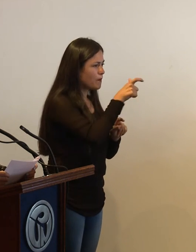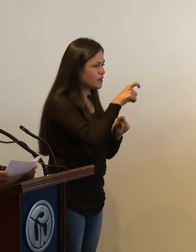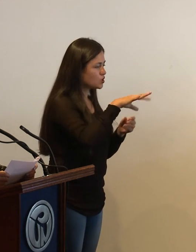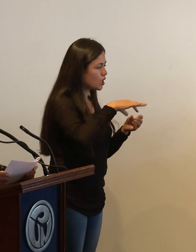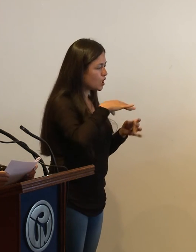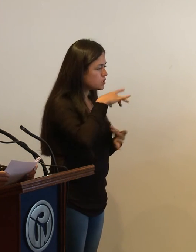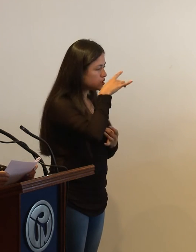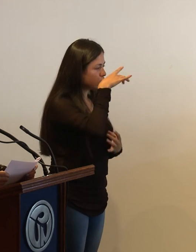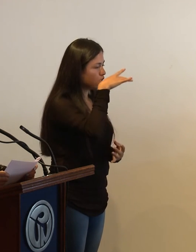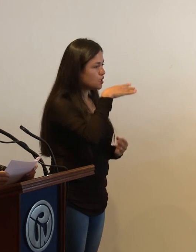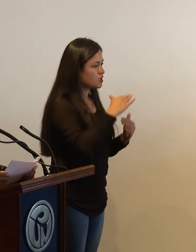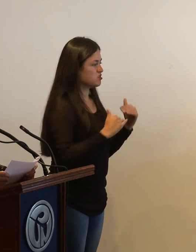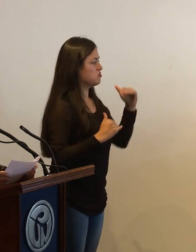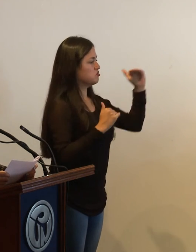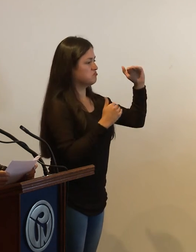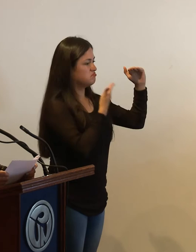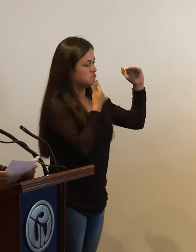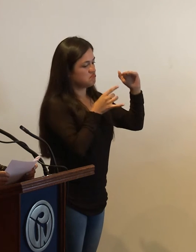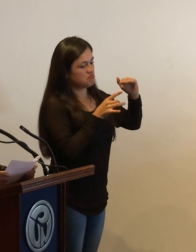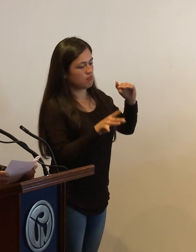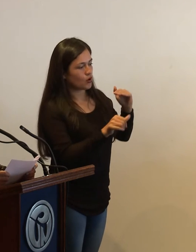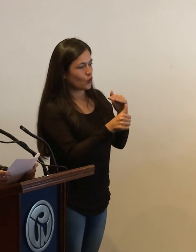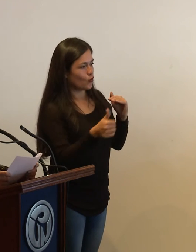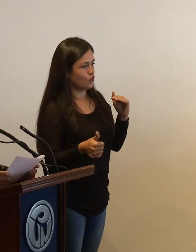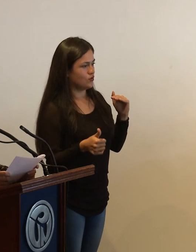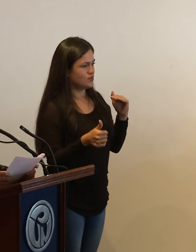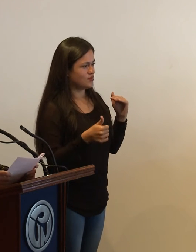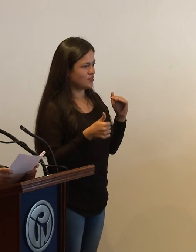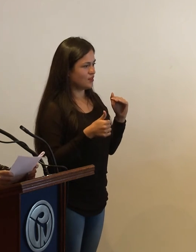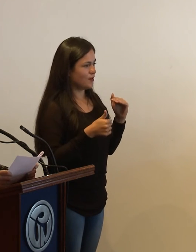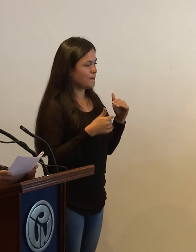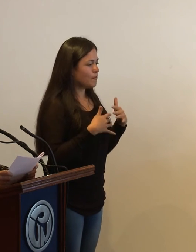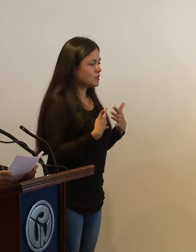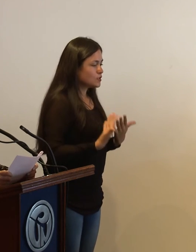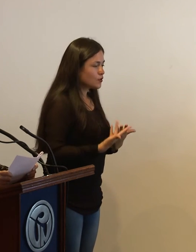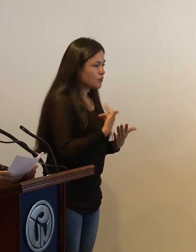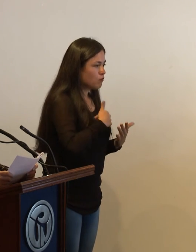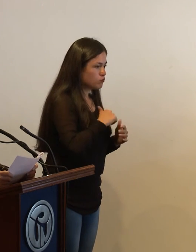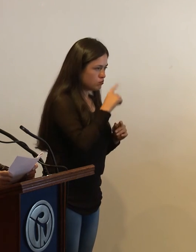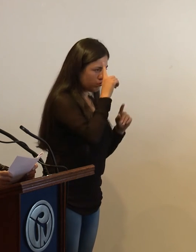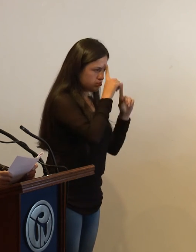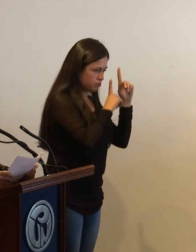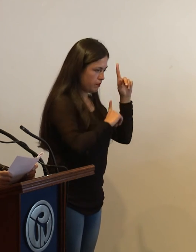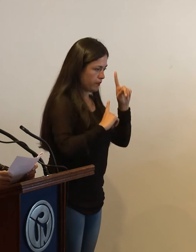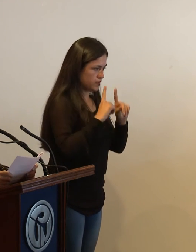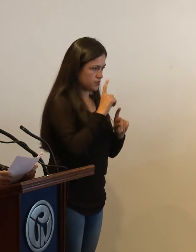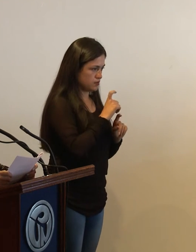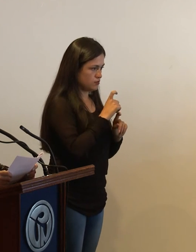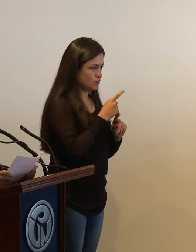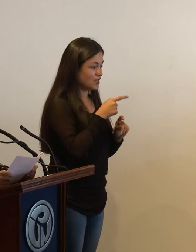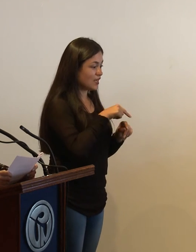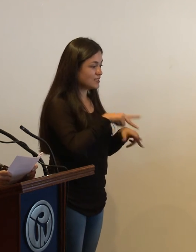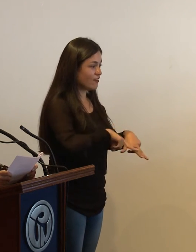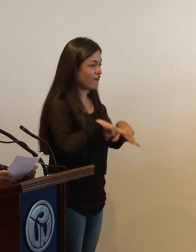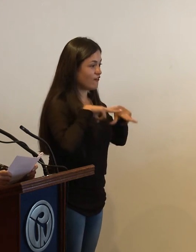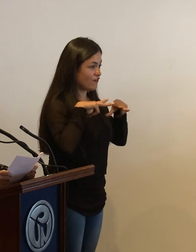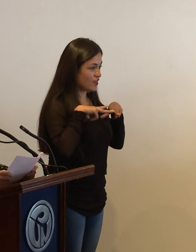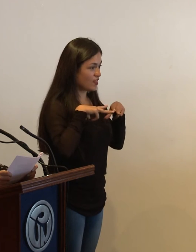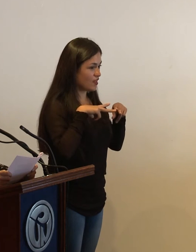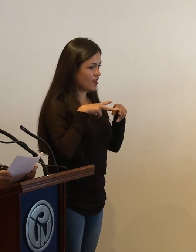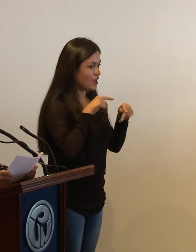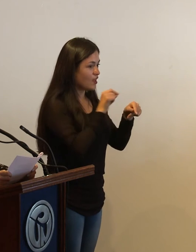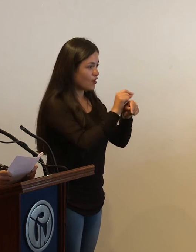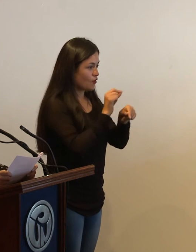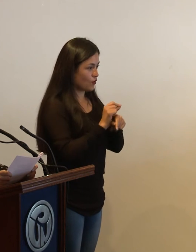la base de la superioridad de otros. Consideramos que este vaciamiento de la vida es lo que